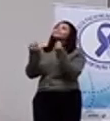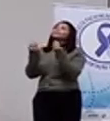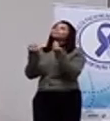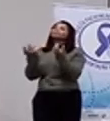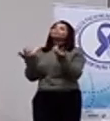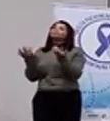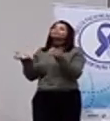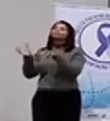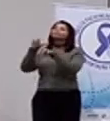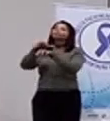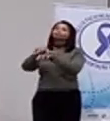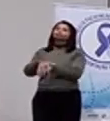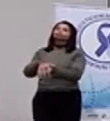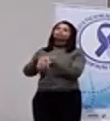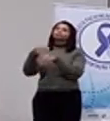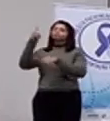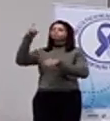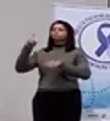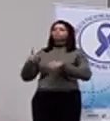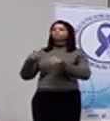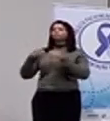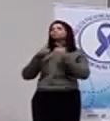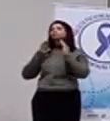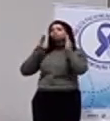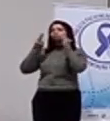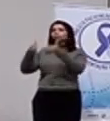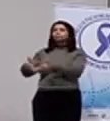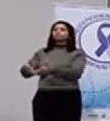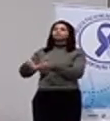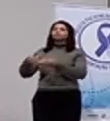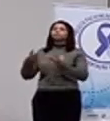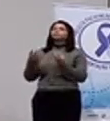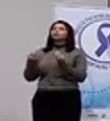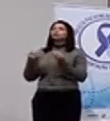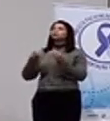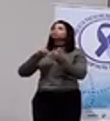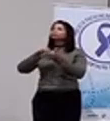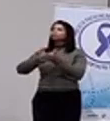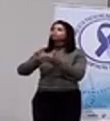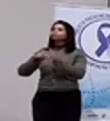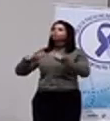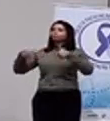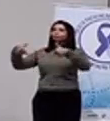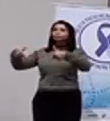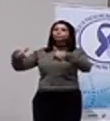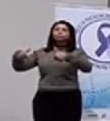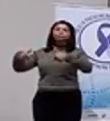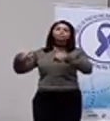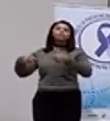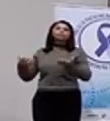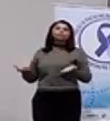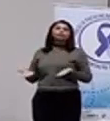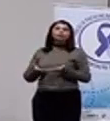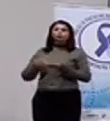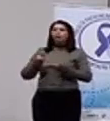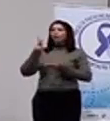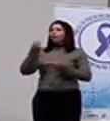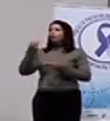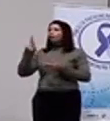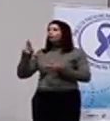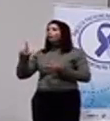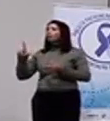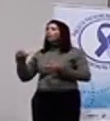respeito, e tudo isso passa pela nossa ação. Quero fazer um destaque também pela fala da Carla Janaíne, a Carla que sempre esteve